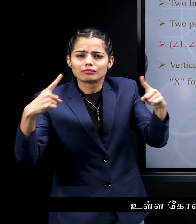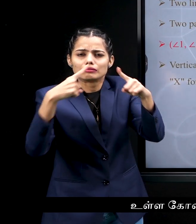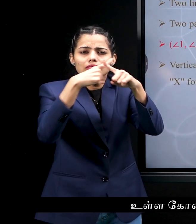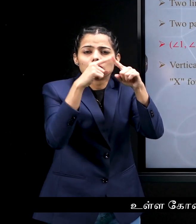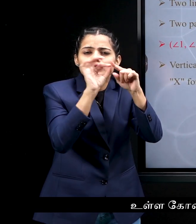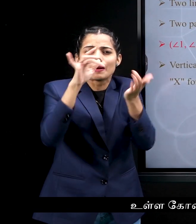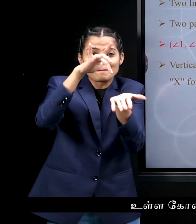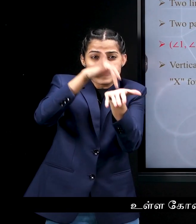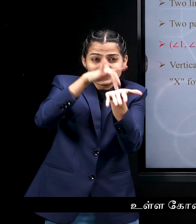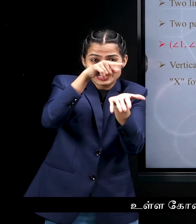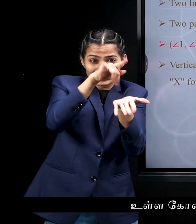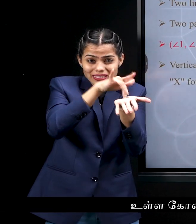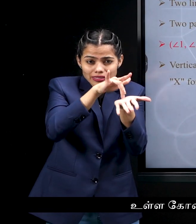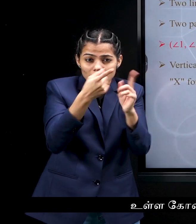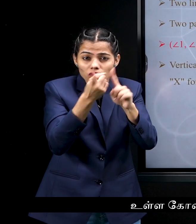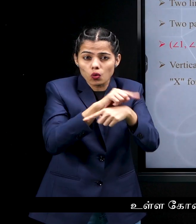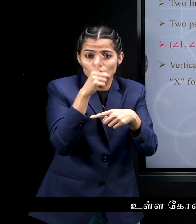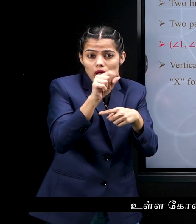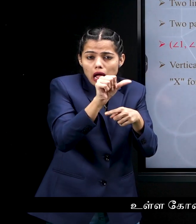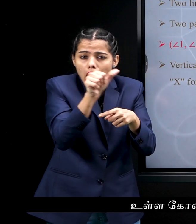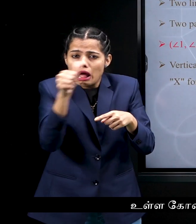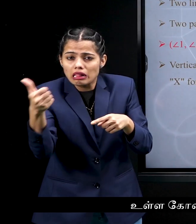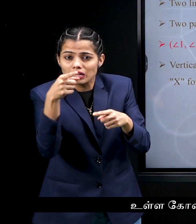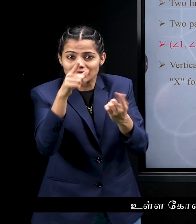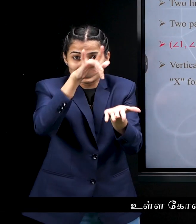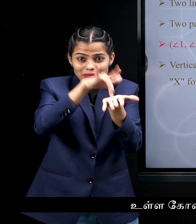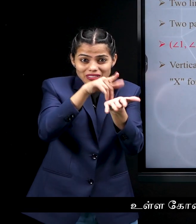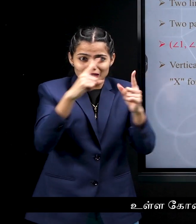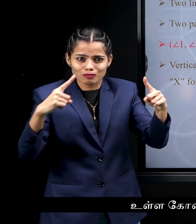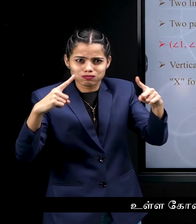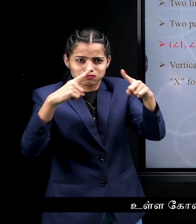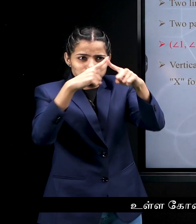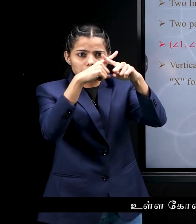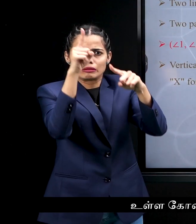எளிமையான வார்த்தைகளில், செங்குத்து கோணங்கள் இரண்டு நேர்கோடுகளால் உருவாக்கப்பட்ட